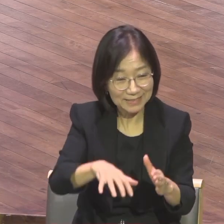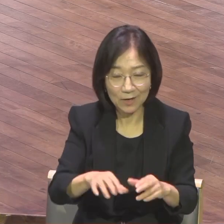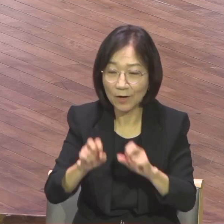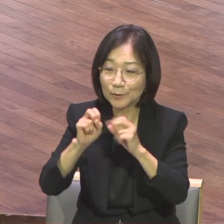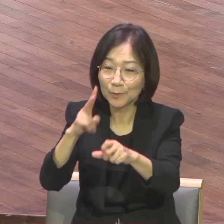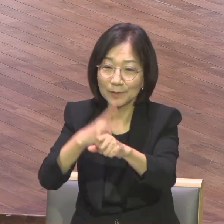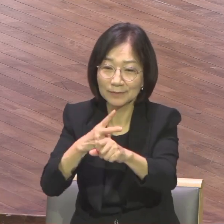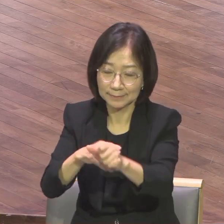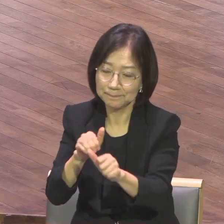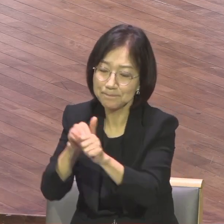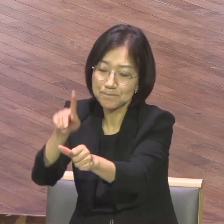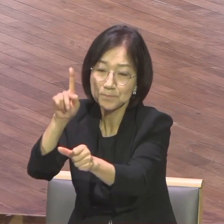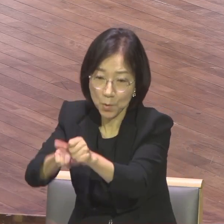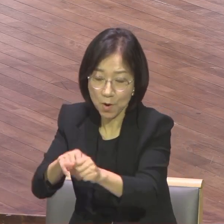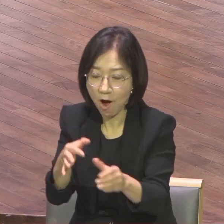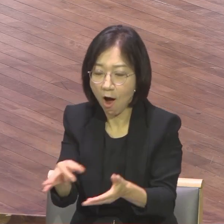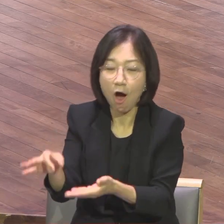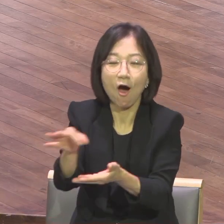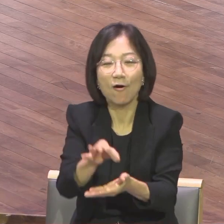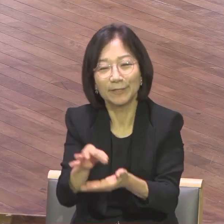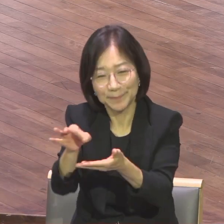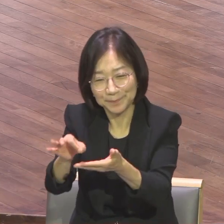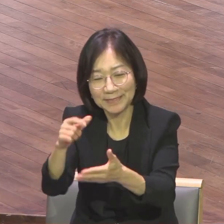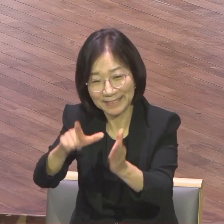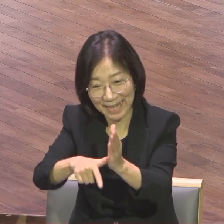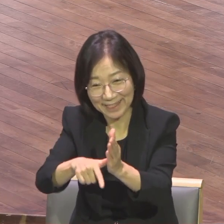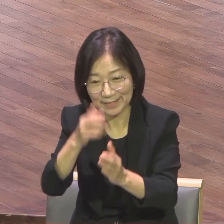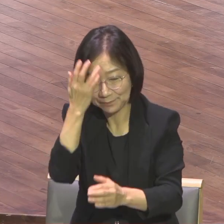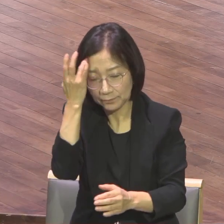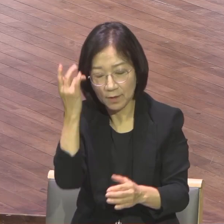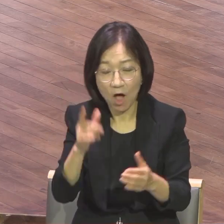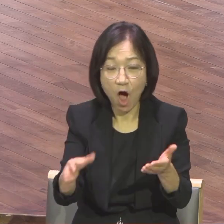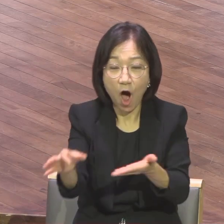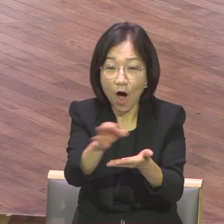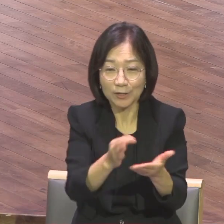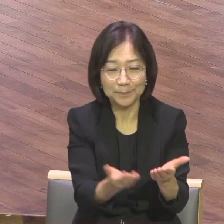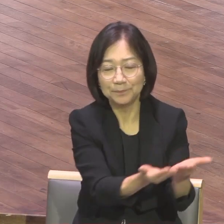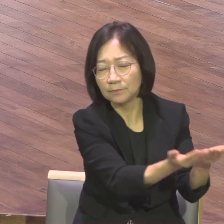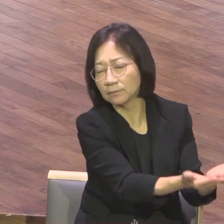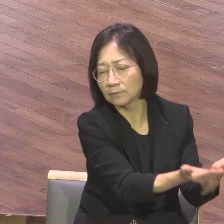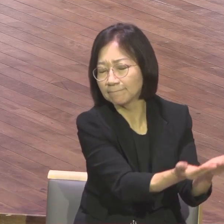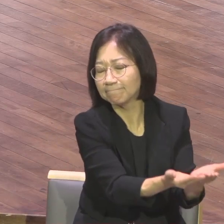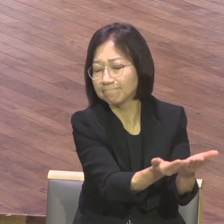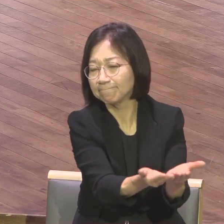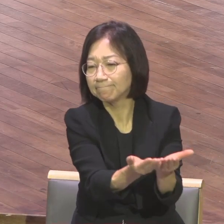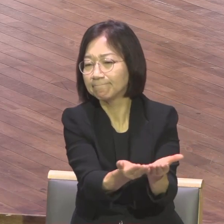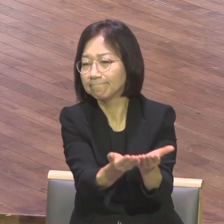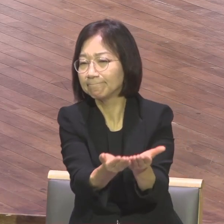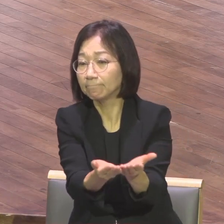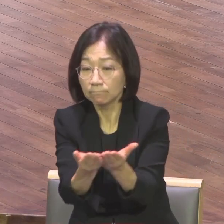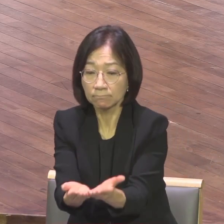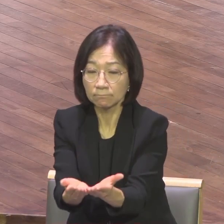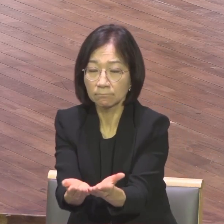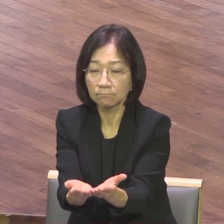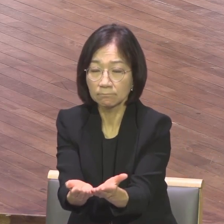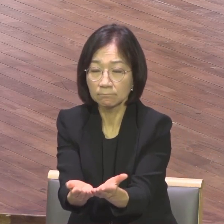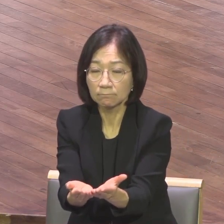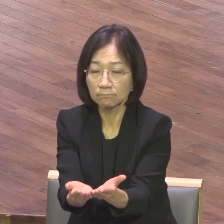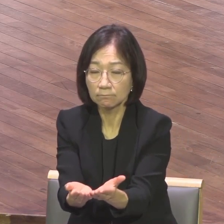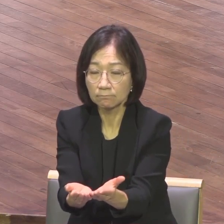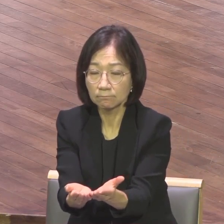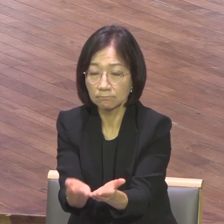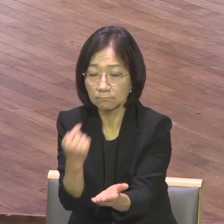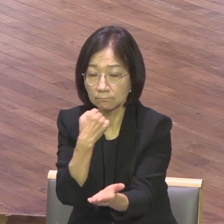드리는 중이었어요. 헌금 접시가 한 사람 앞에 멈췄어요. 그 사람은 앞을 못 보는 소경이에요. 그래서